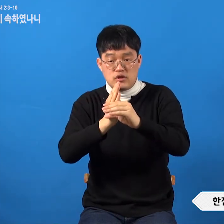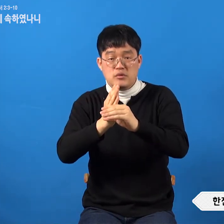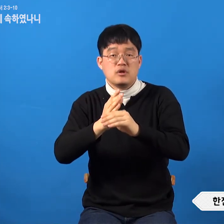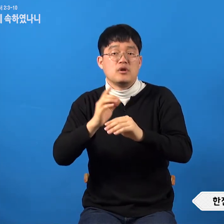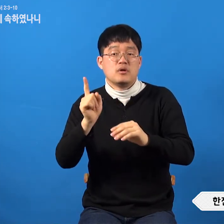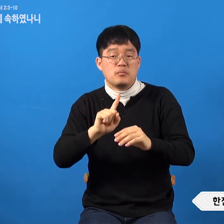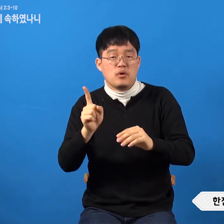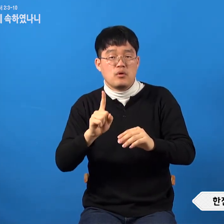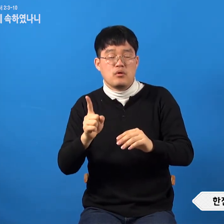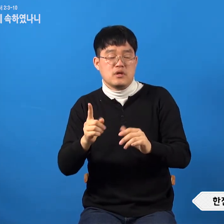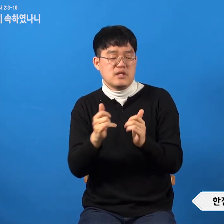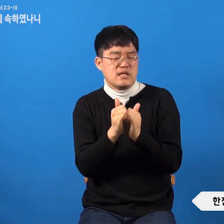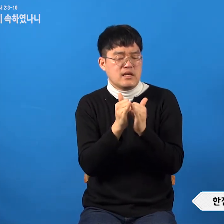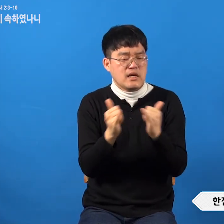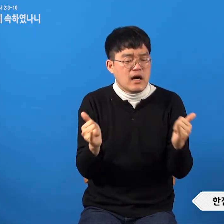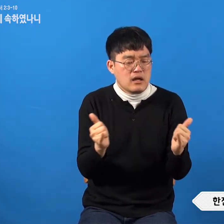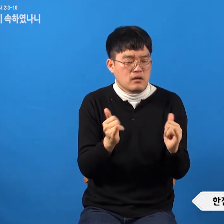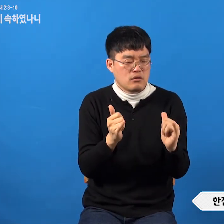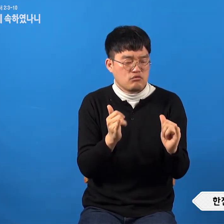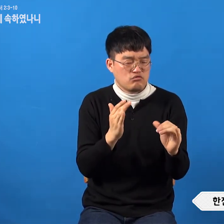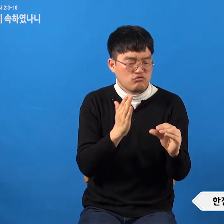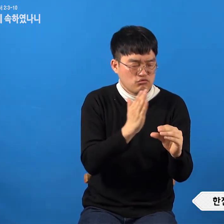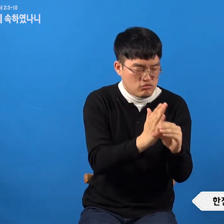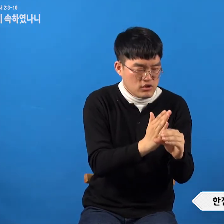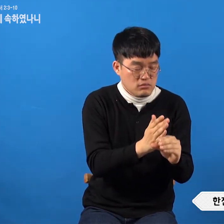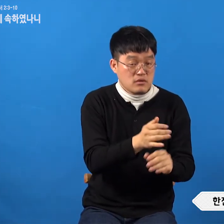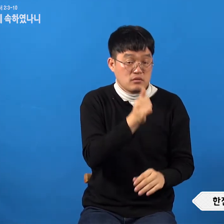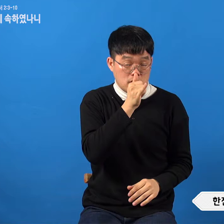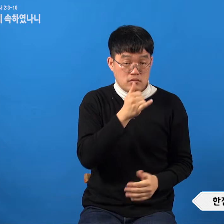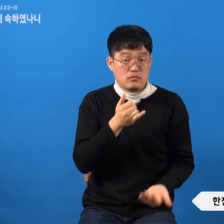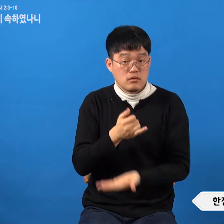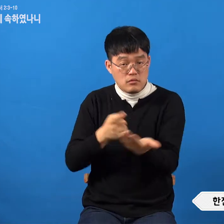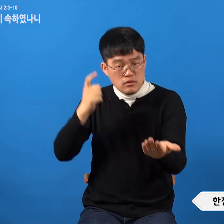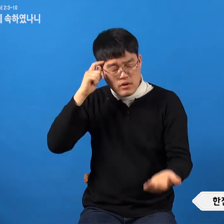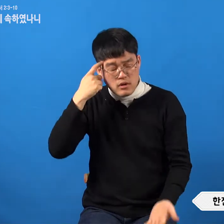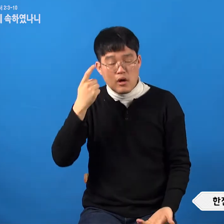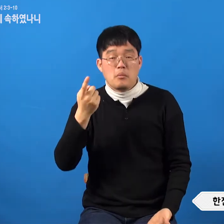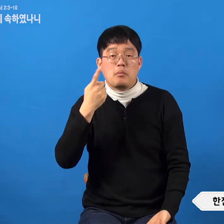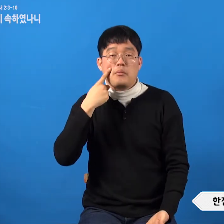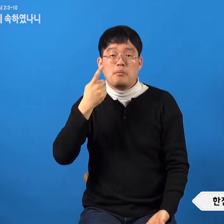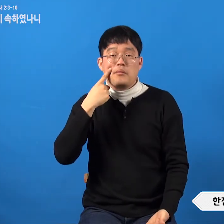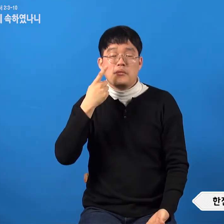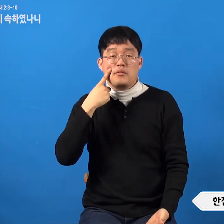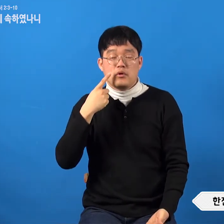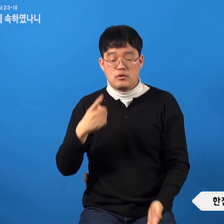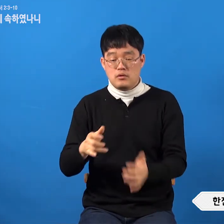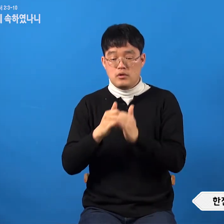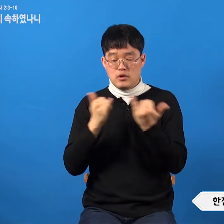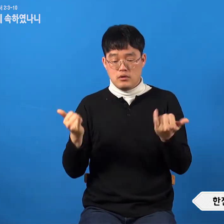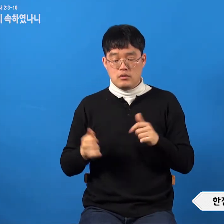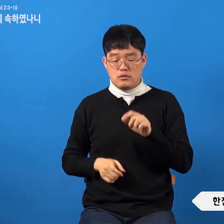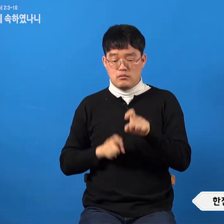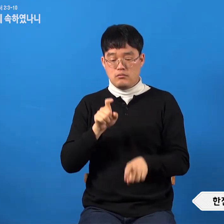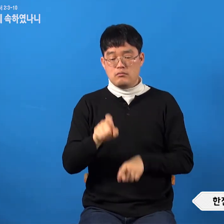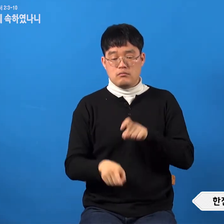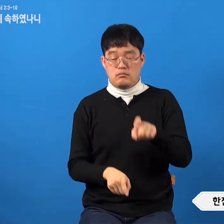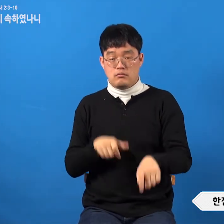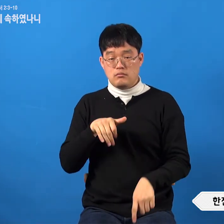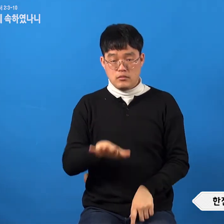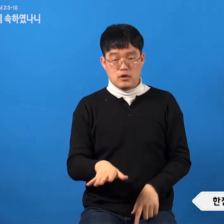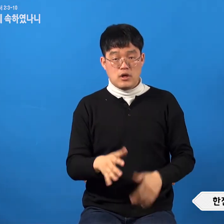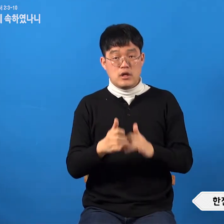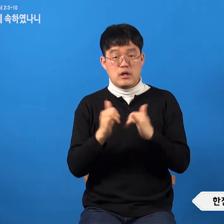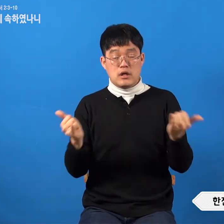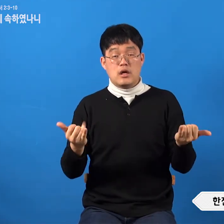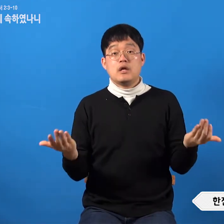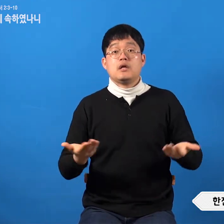인간에게로 넘어간다는 데 문제가 있습니다. 보십시오. 플랫폼까지 나오는 것은 인간이 할 수